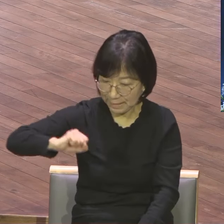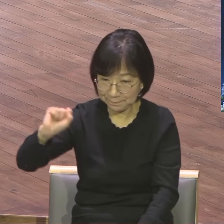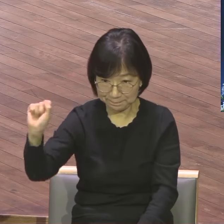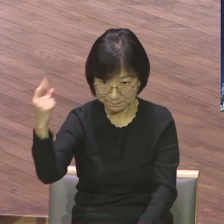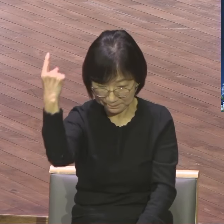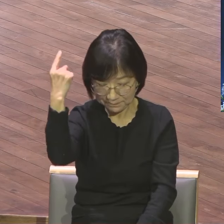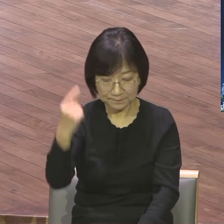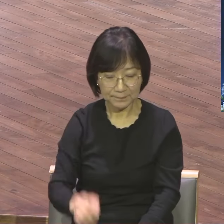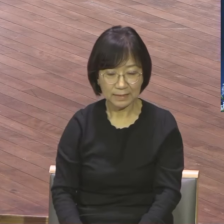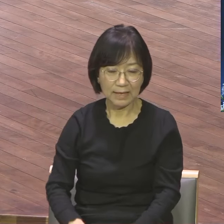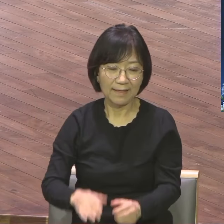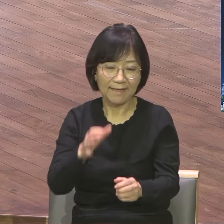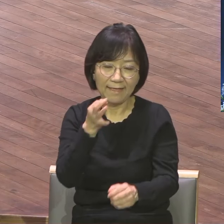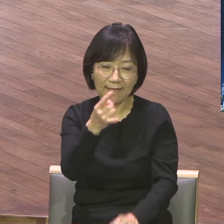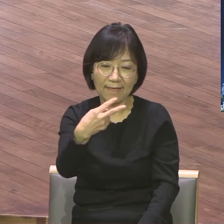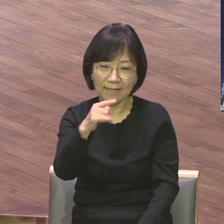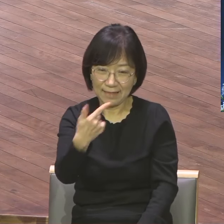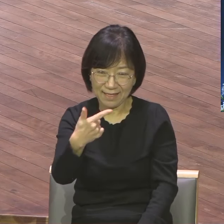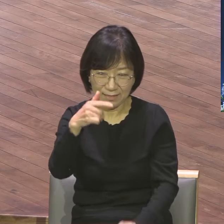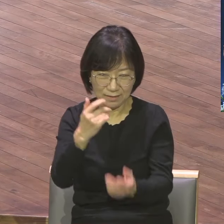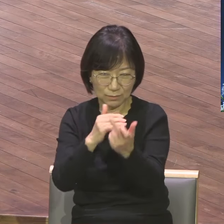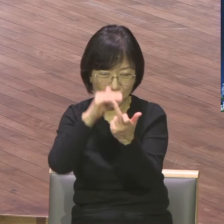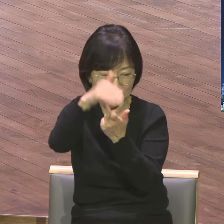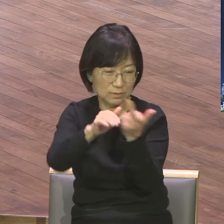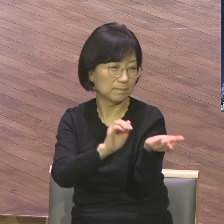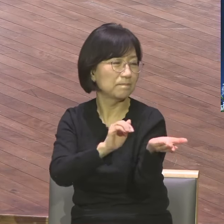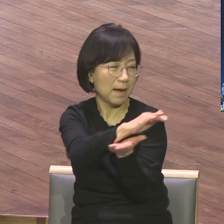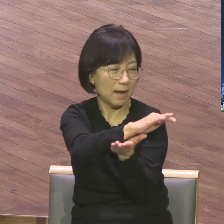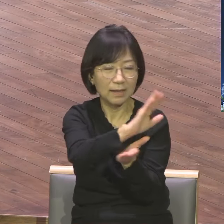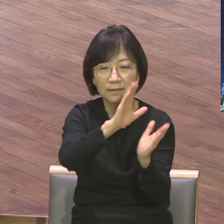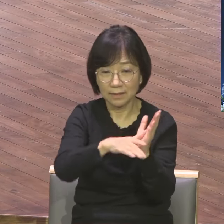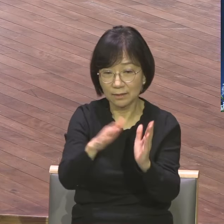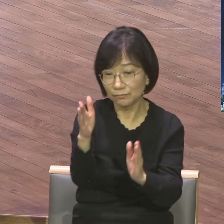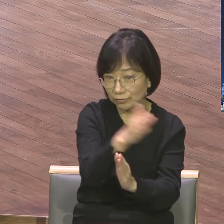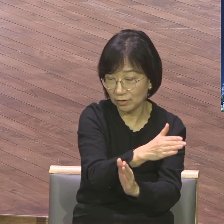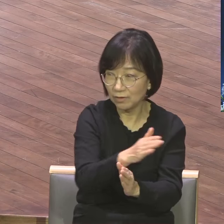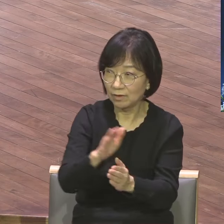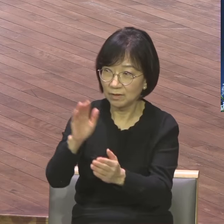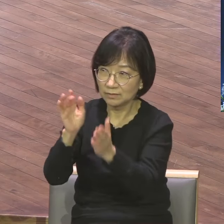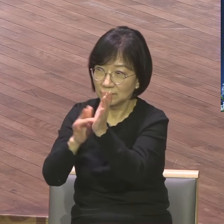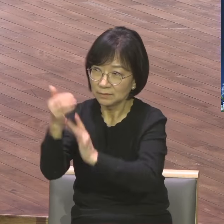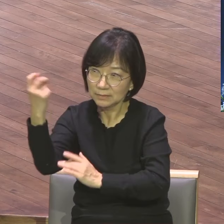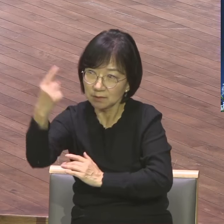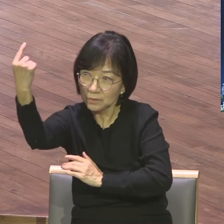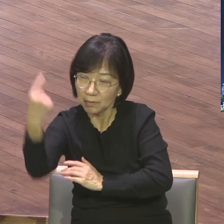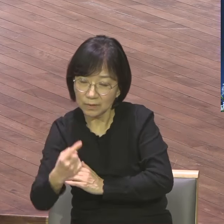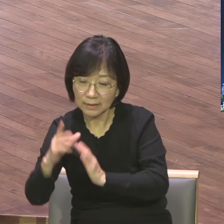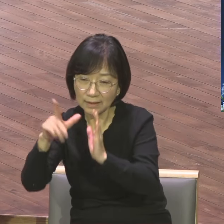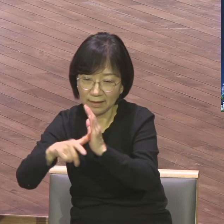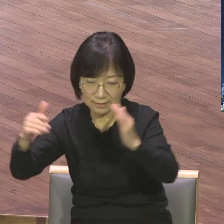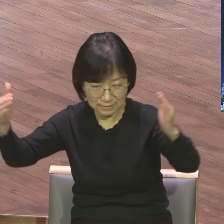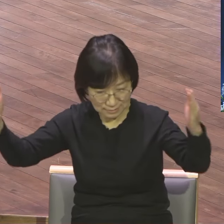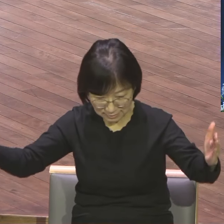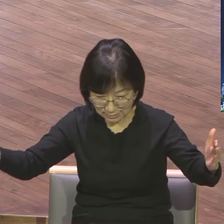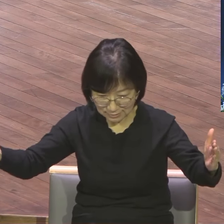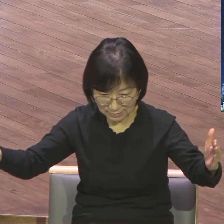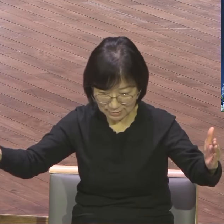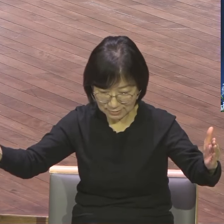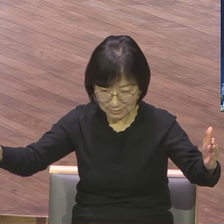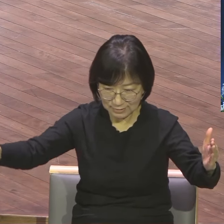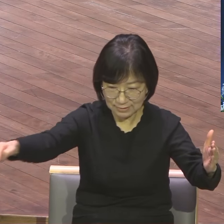에덴 동산에 추방된 그때로부터 예수님의 재림할까지 모든 인간이 진 모든